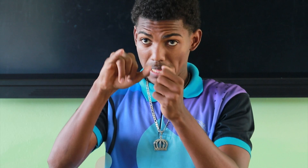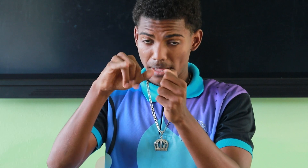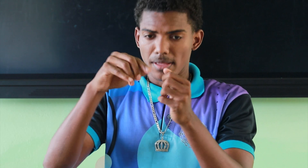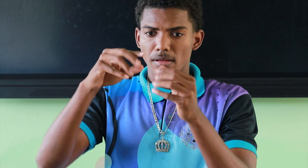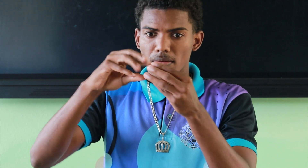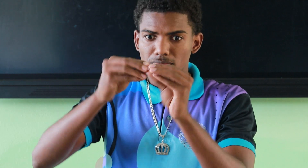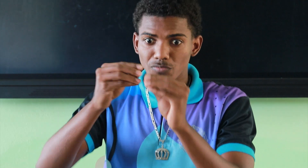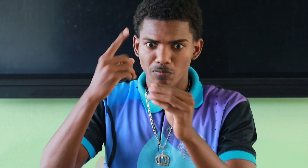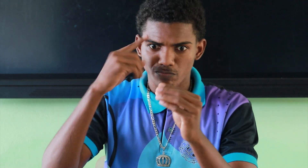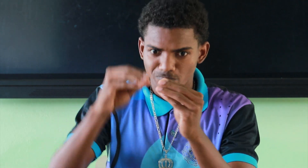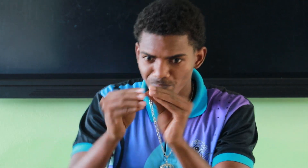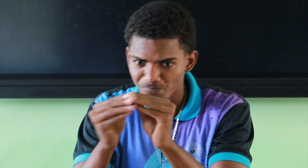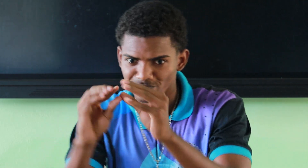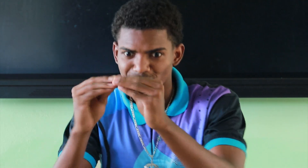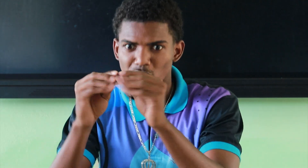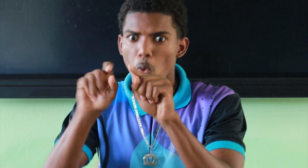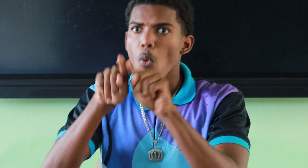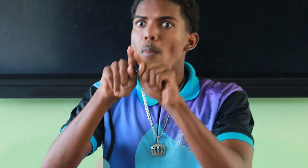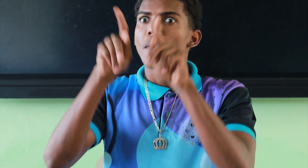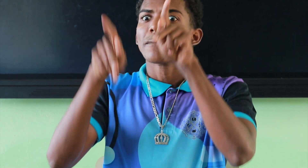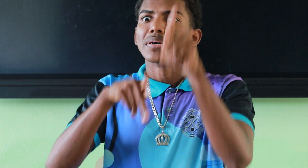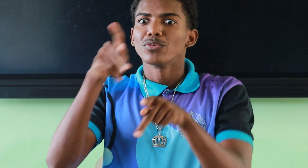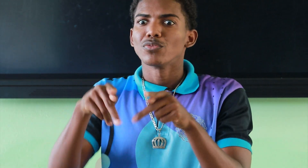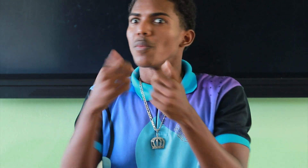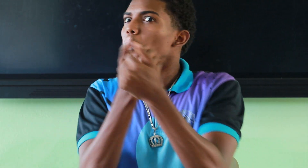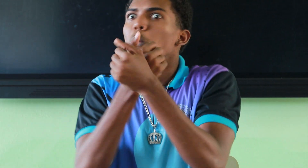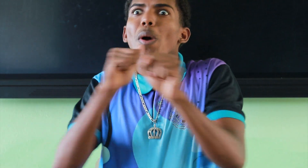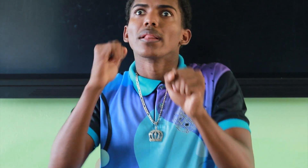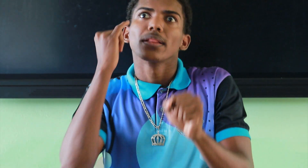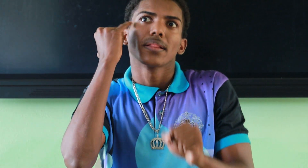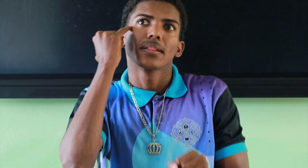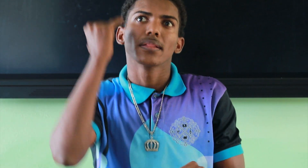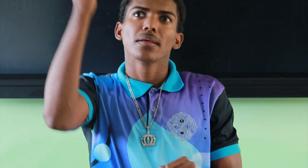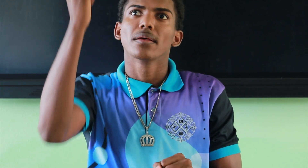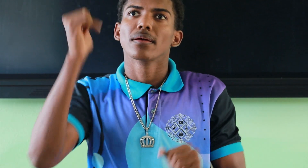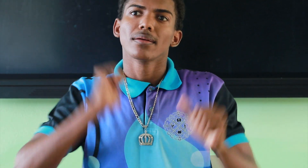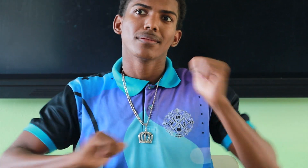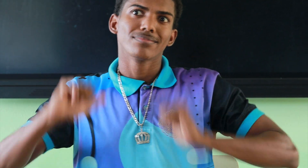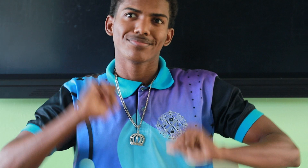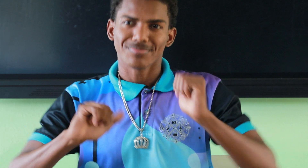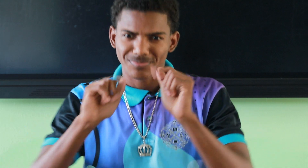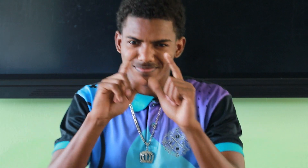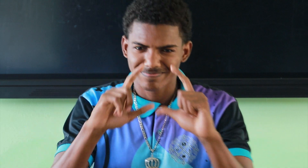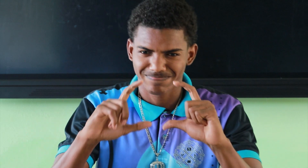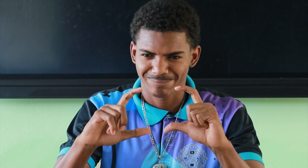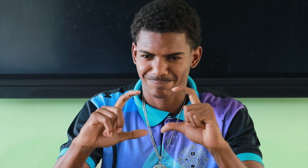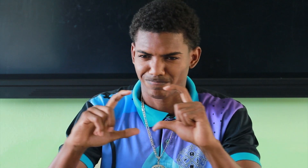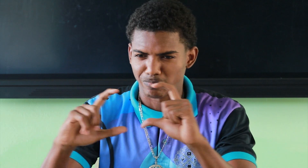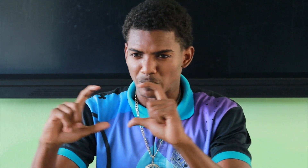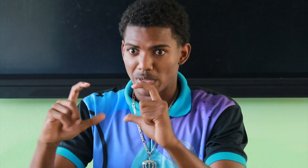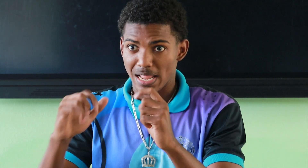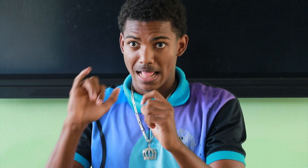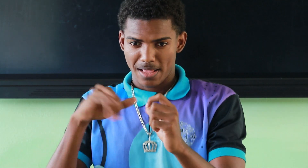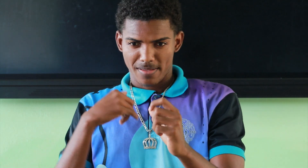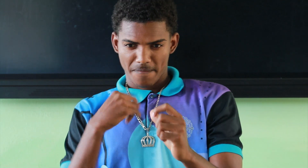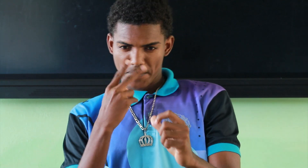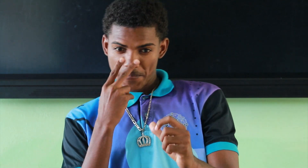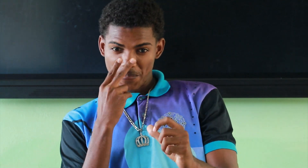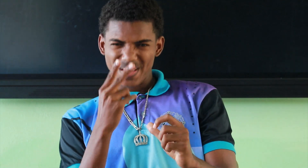la masilla al moldearla, o sea, yo tenía que utilizar una idea